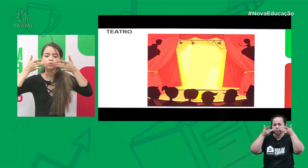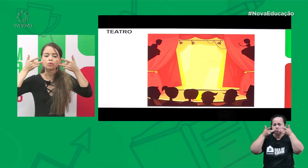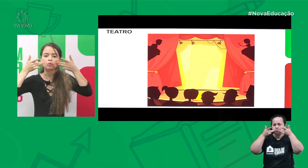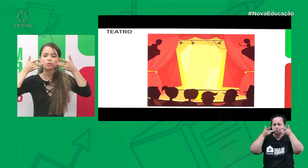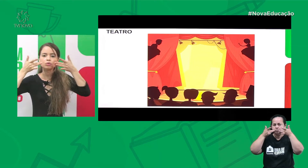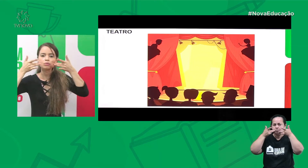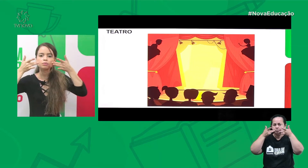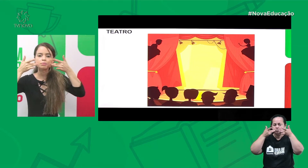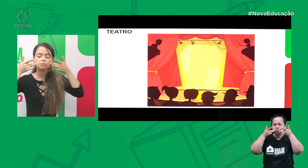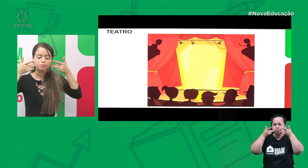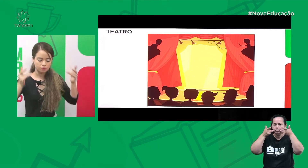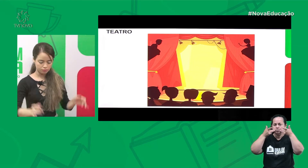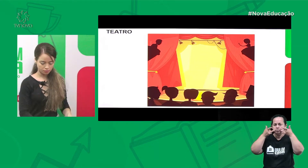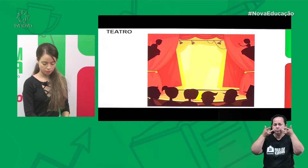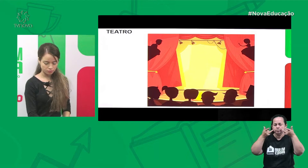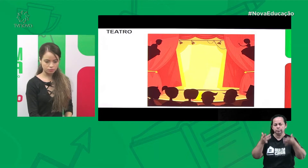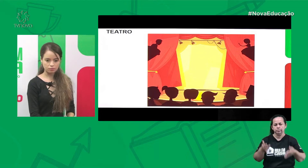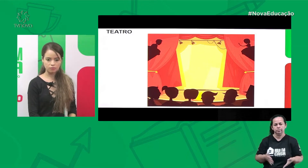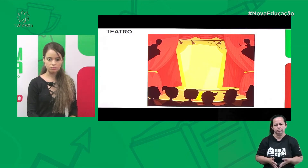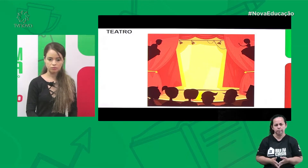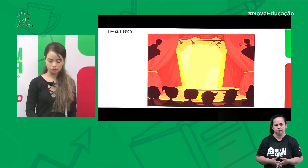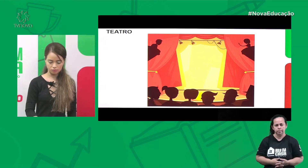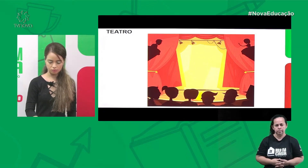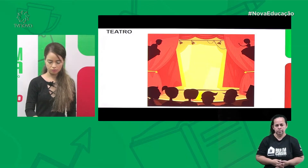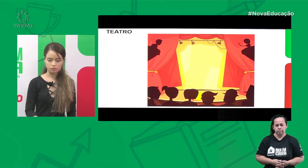aqui no rosto.